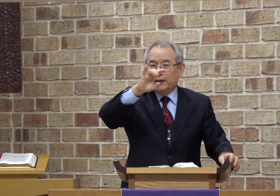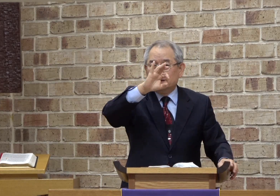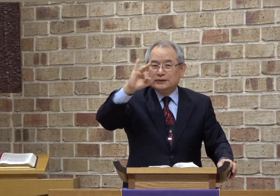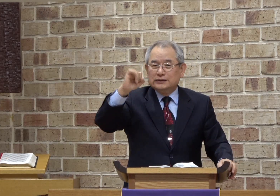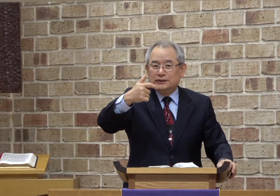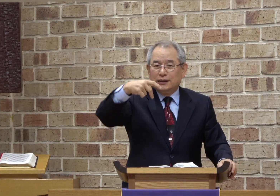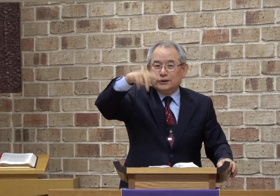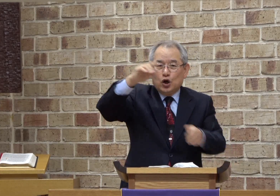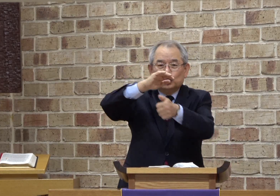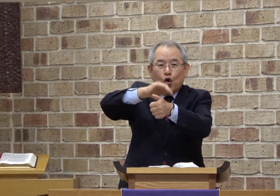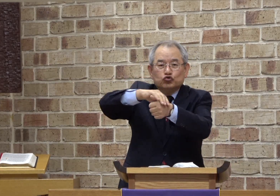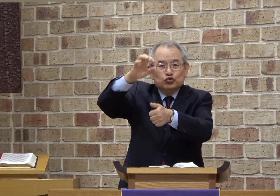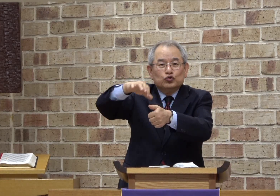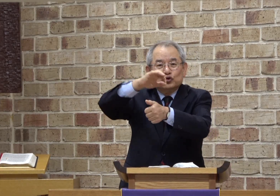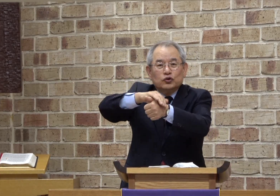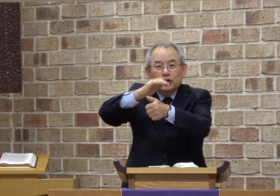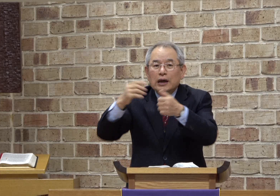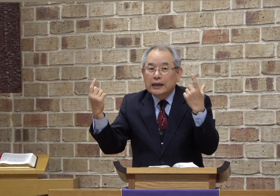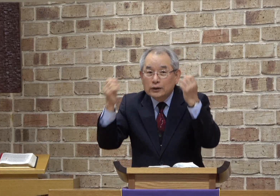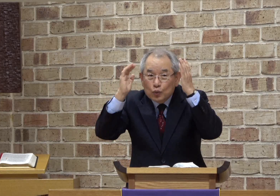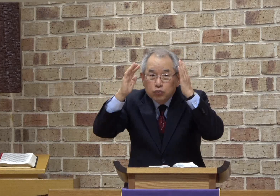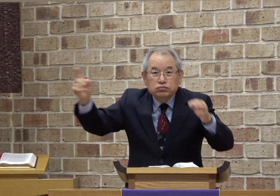운명의 갈림길에서 서로 다른 길을 가신 분입니다.